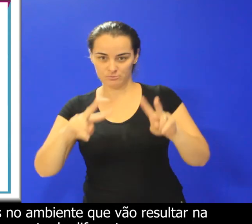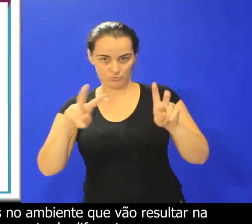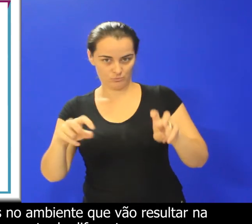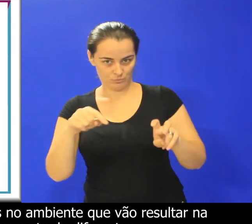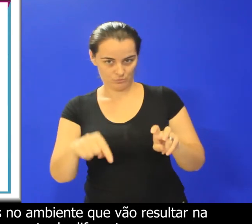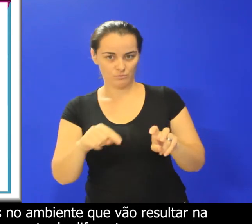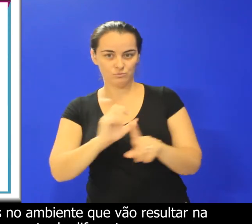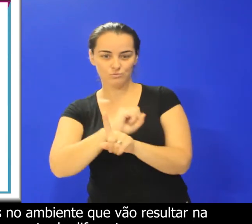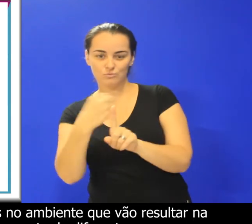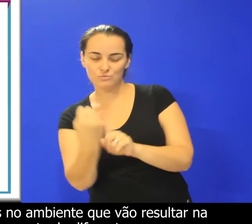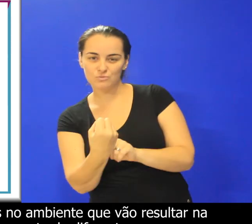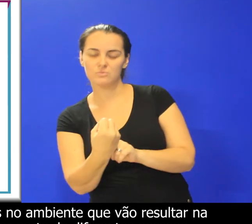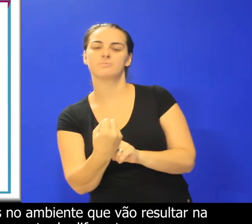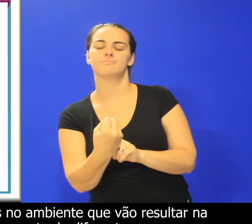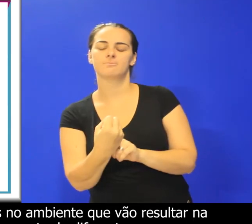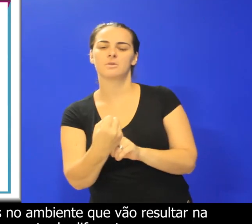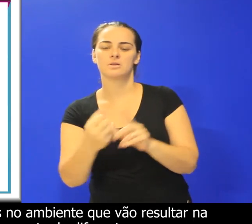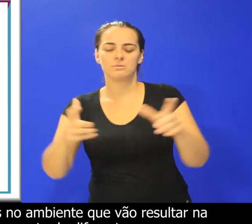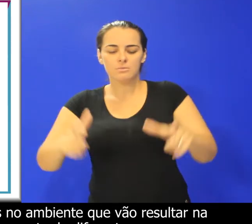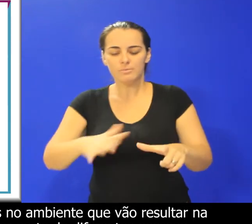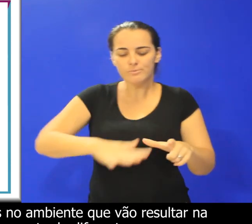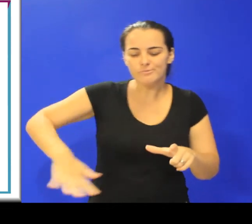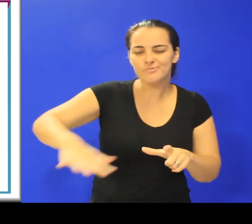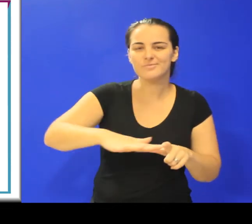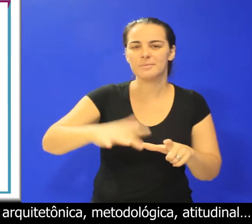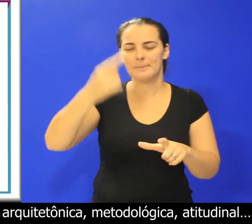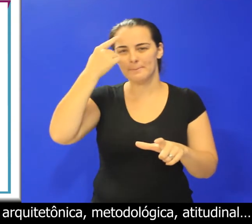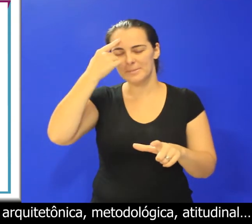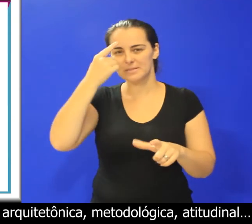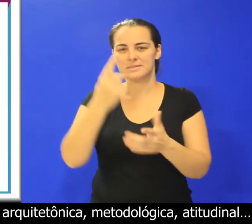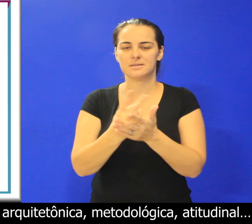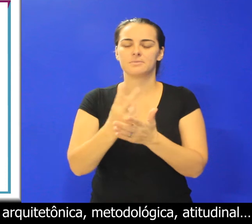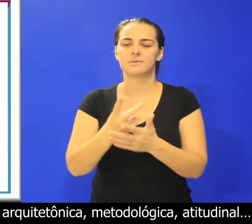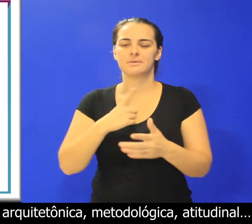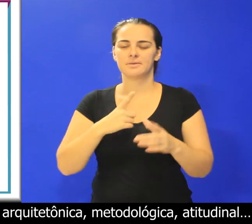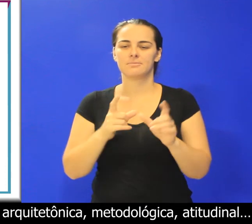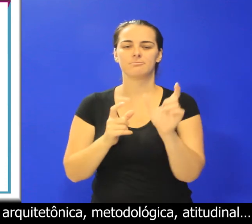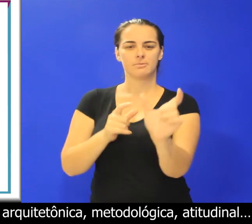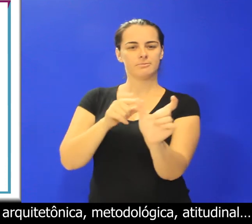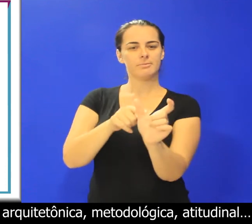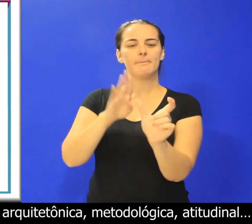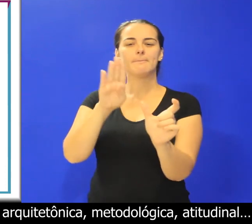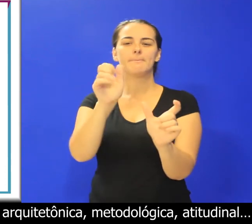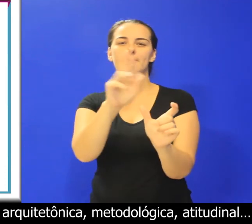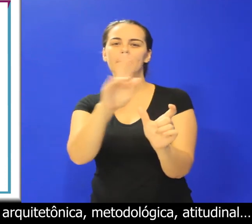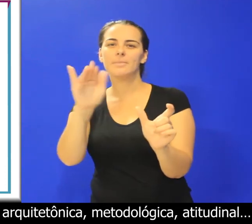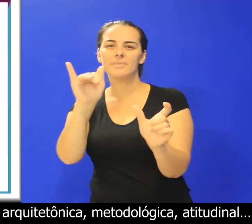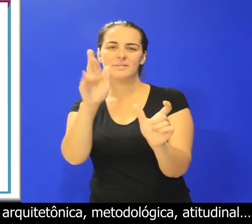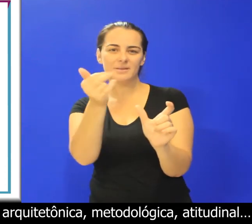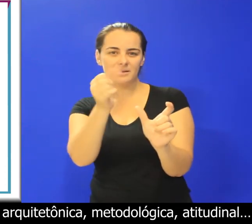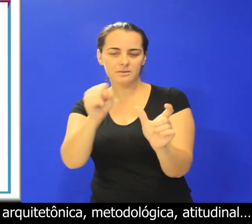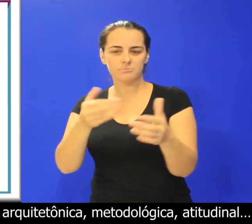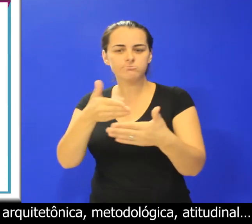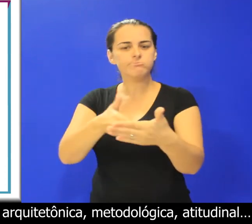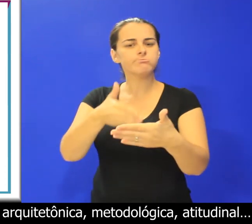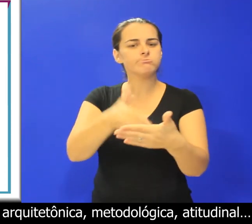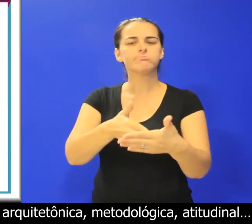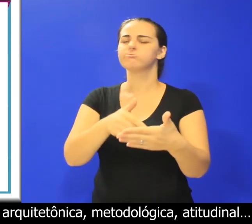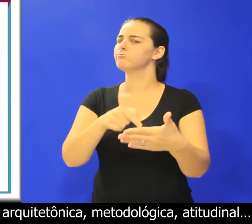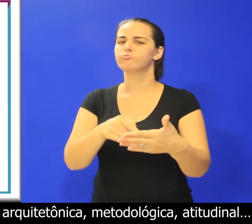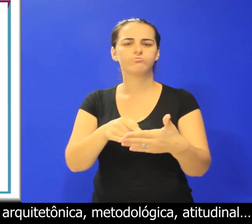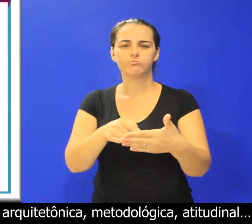na experiência da deficiência por parte de diferentes pessoas. Existem barreiras de várias naturezas: arquitetônica,